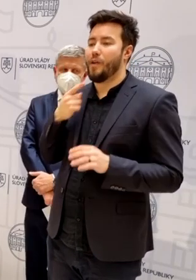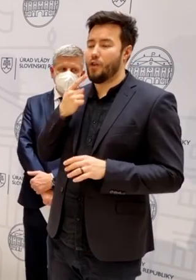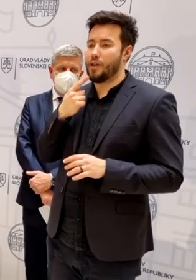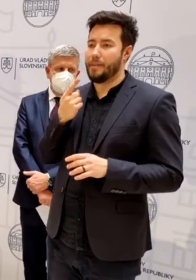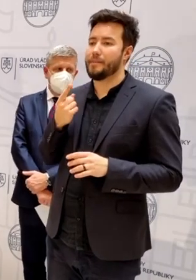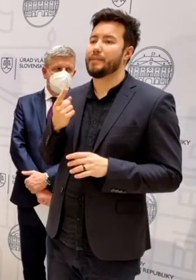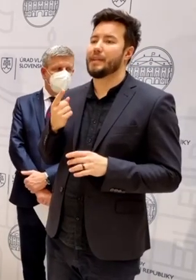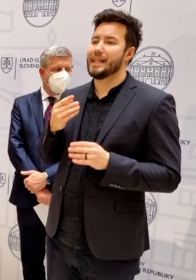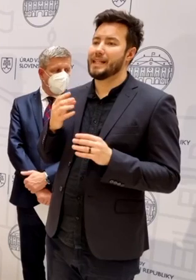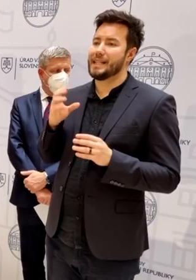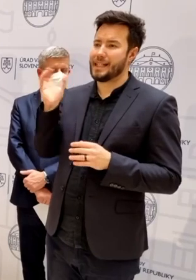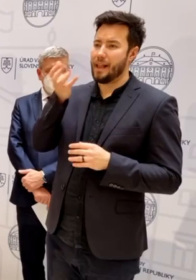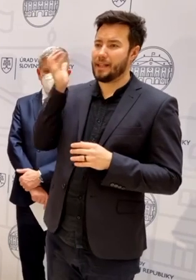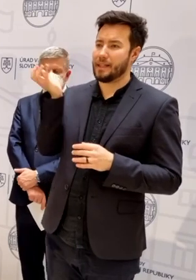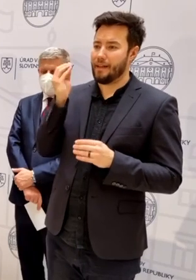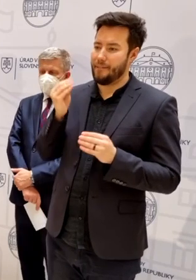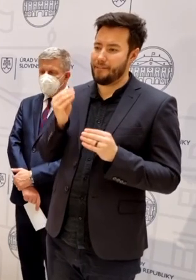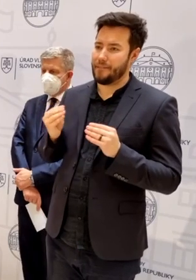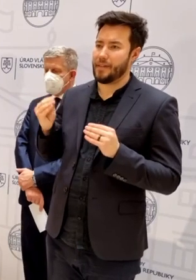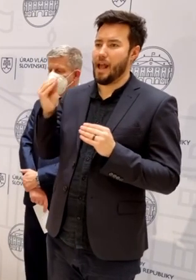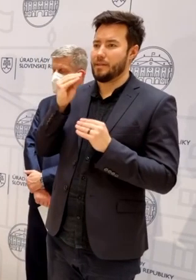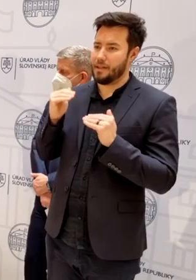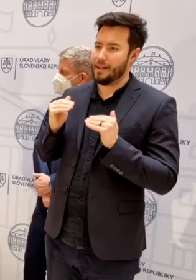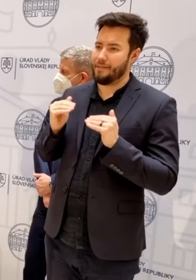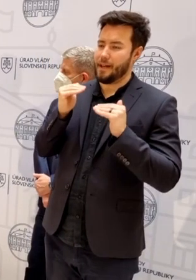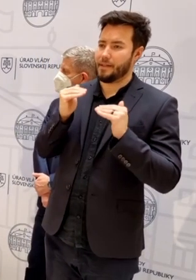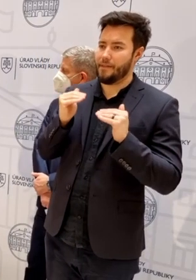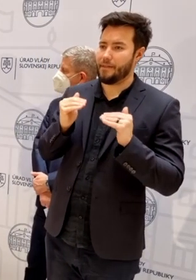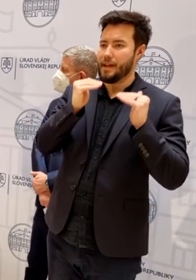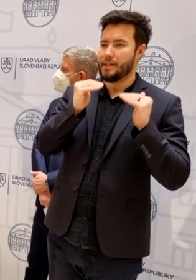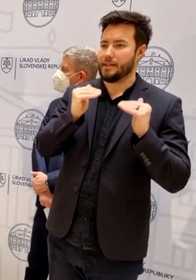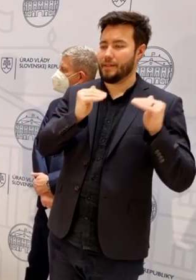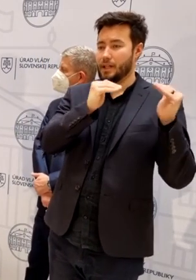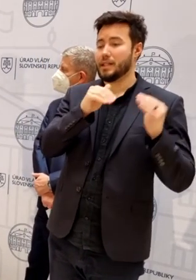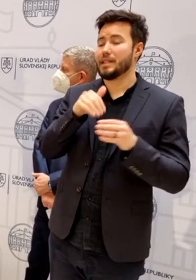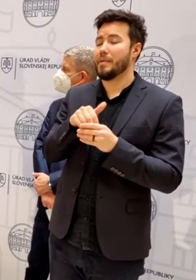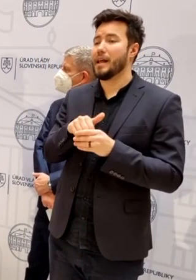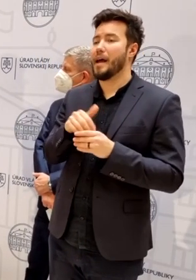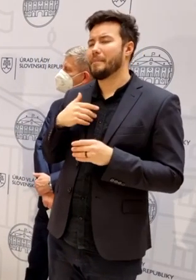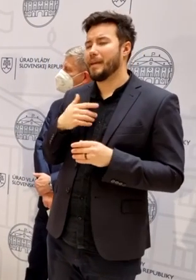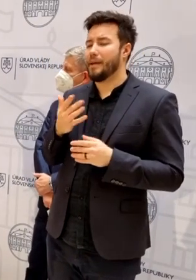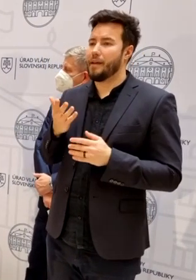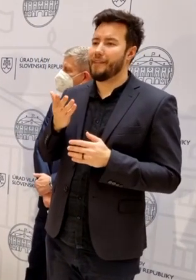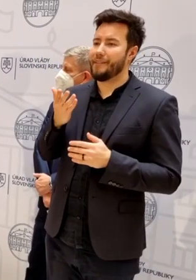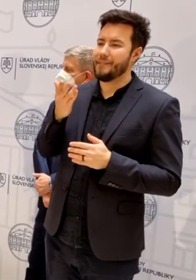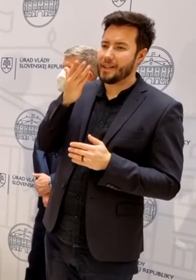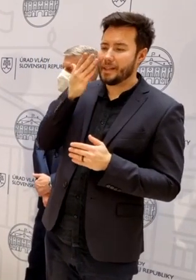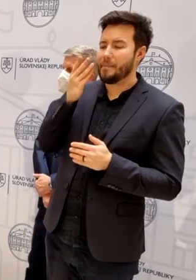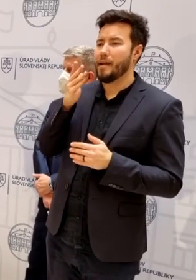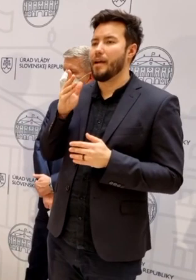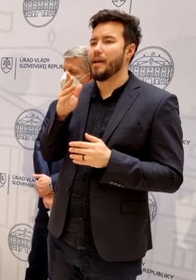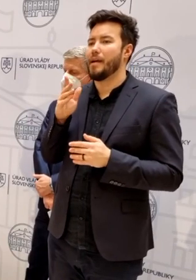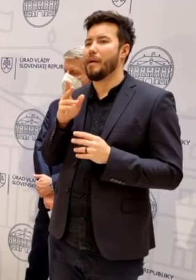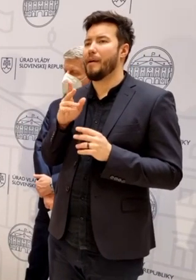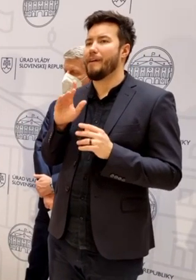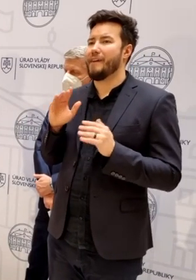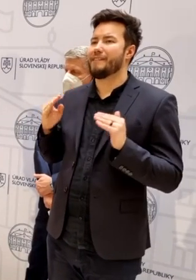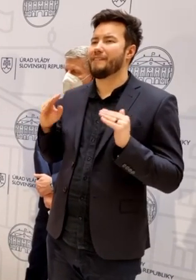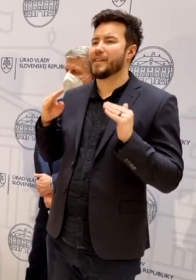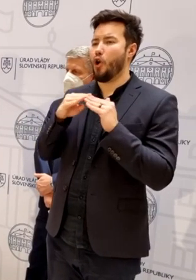nárasty výjazdov sú ešte prakticky vo všetkých krajoch. Čiže aj keď vidíme nejaké prvé náznaky toho prípadného